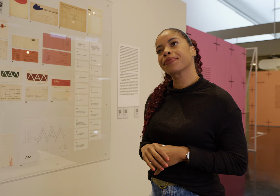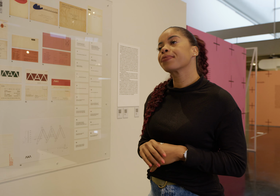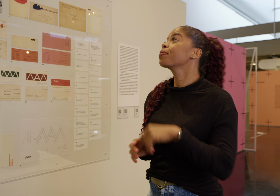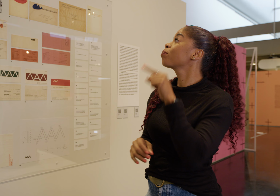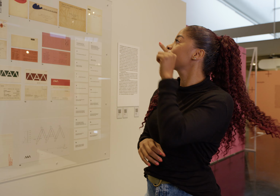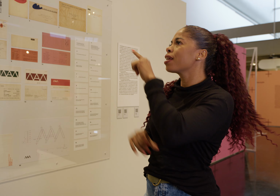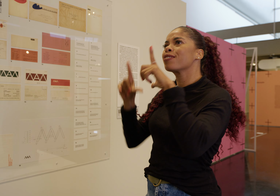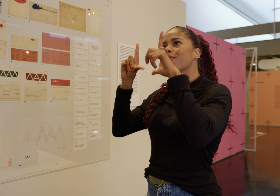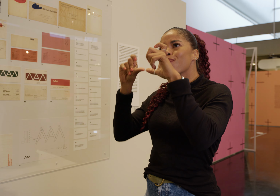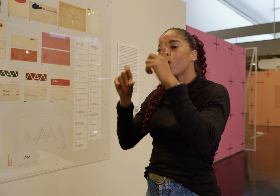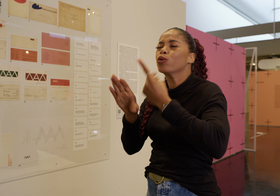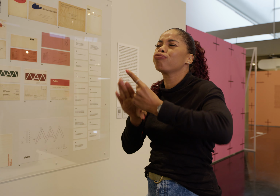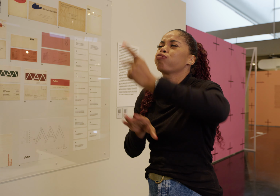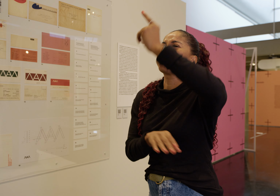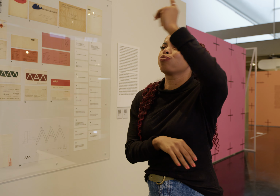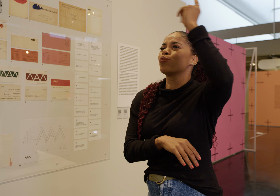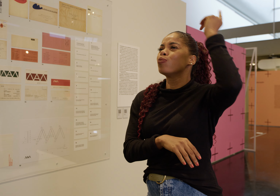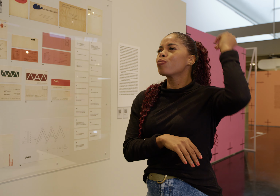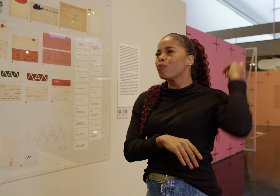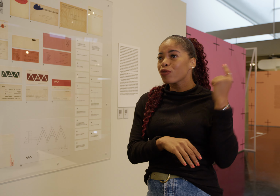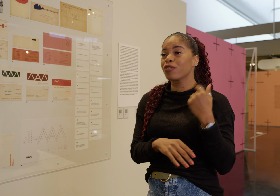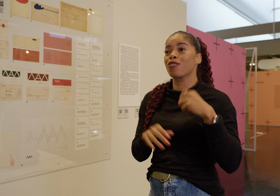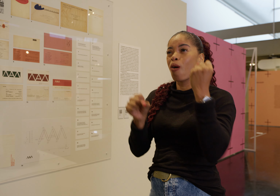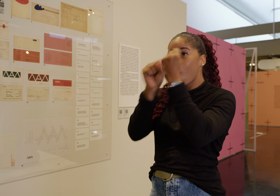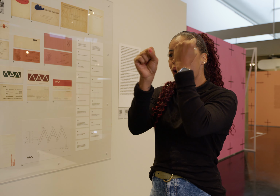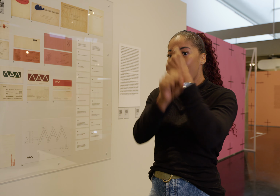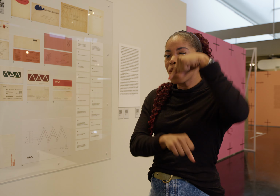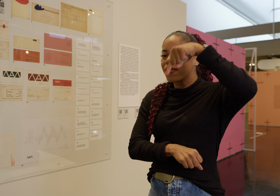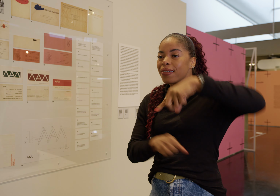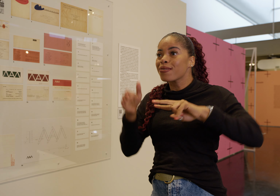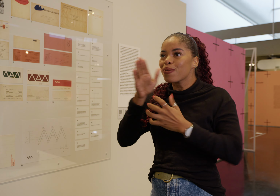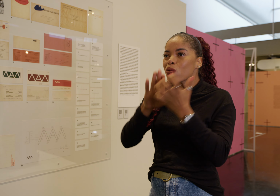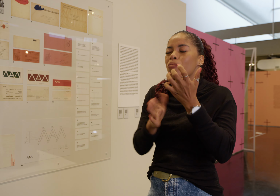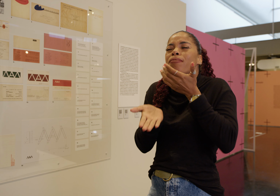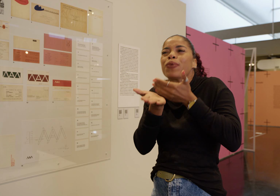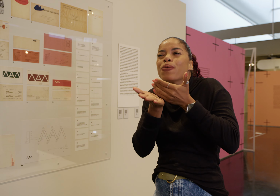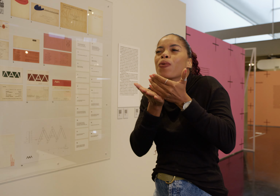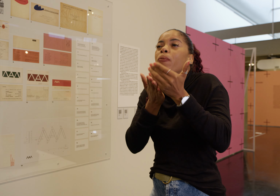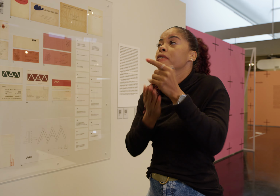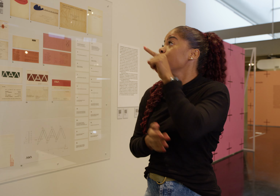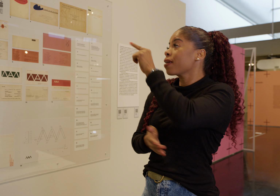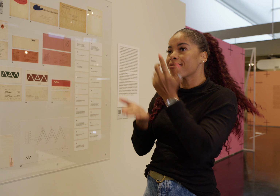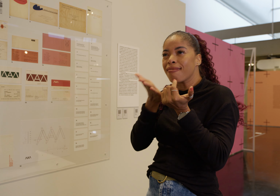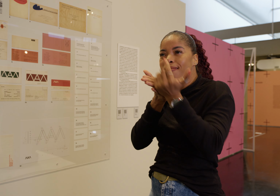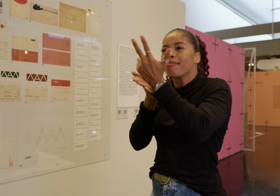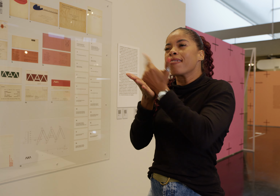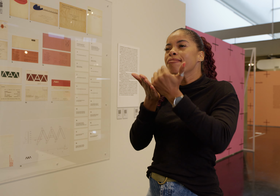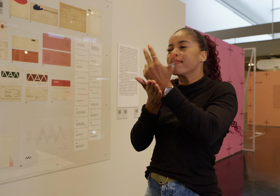Tem essa foto aqui, bem no início da construção. O logotipo do MAM era bem parecido com a forma atual, mas tinha uma aparência um pouco diferente,